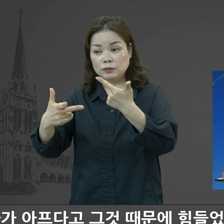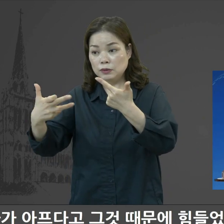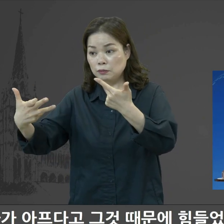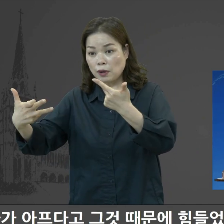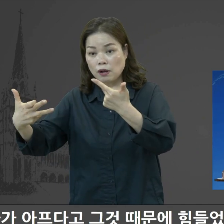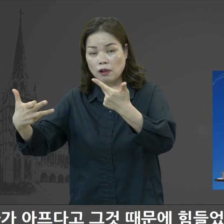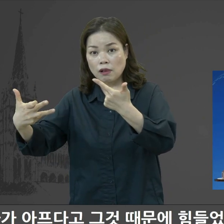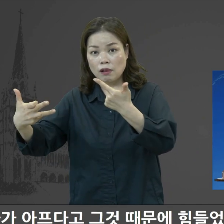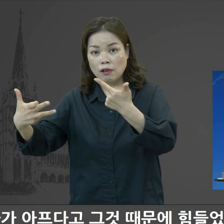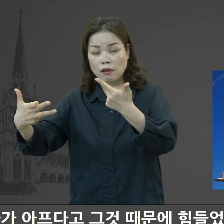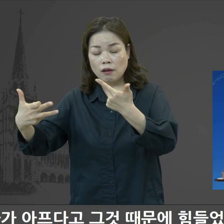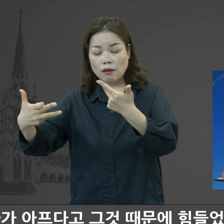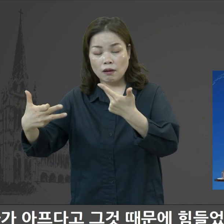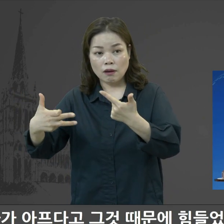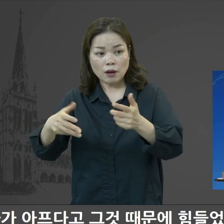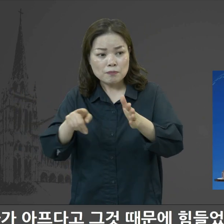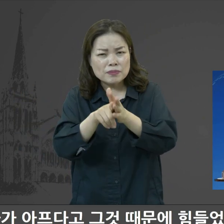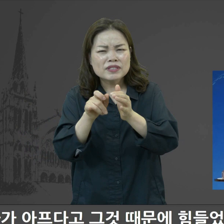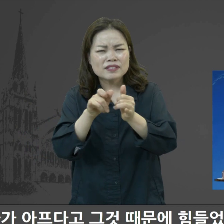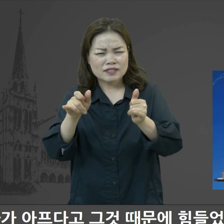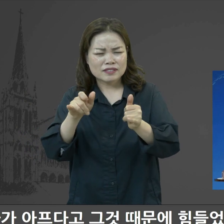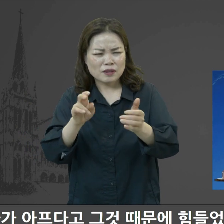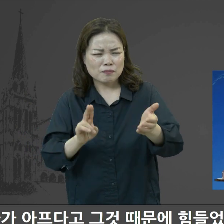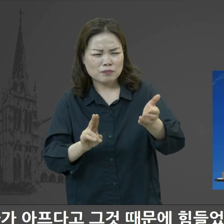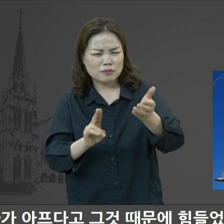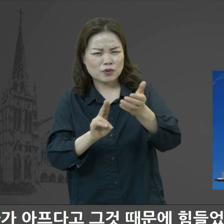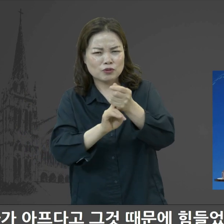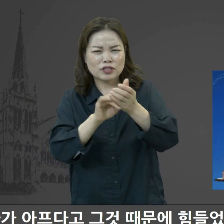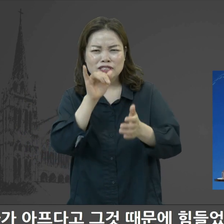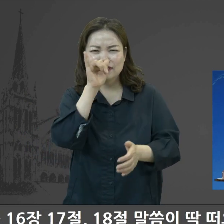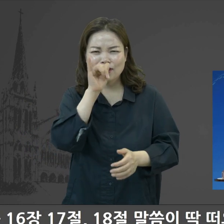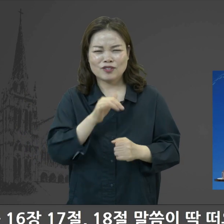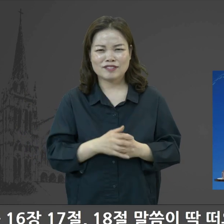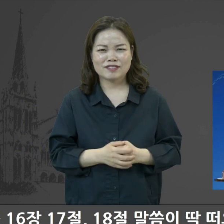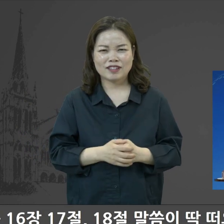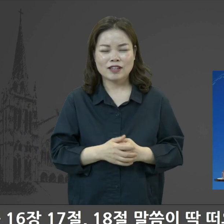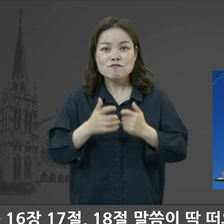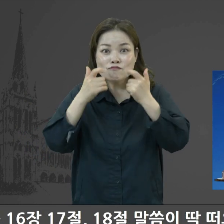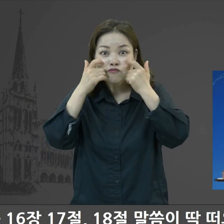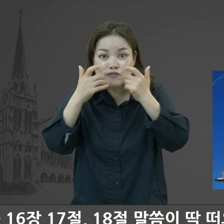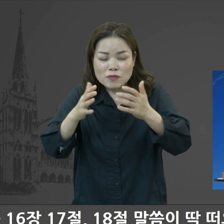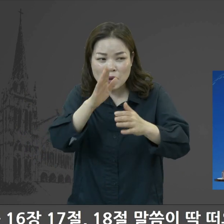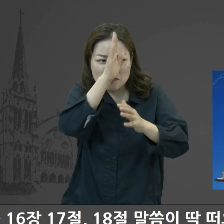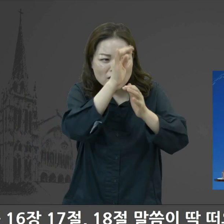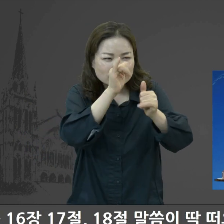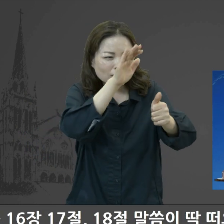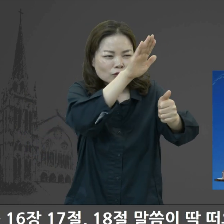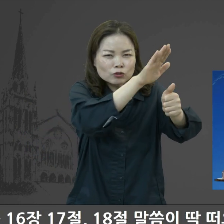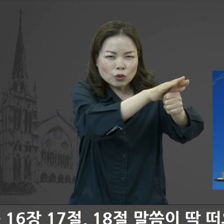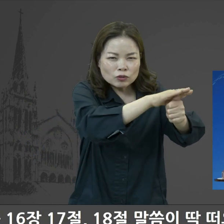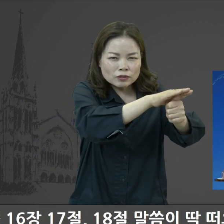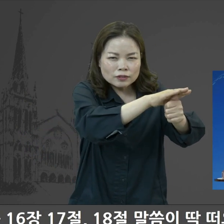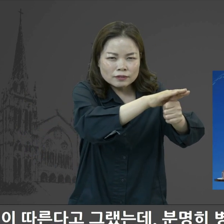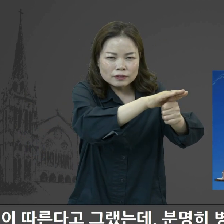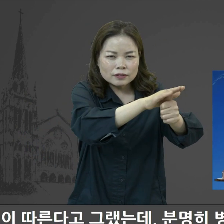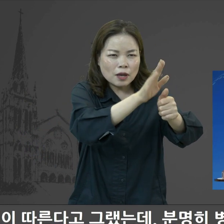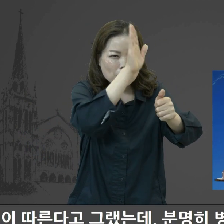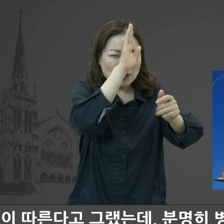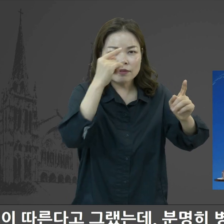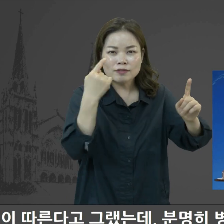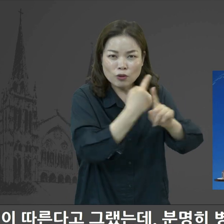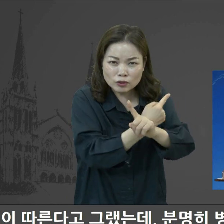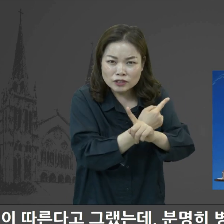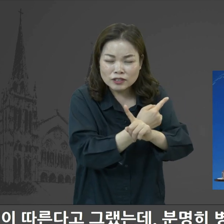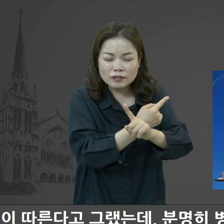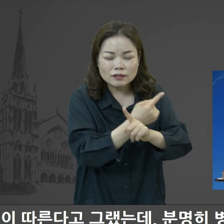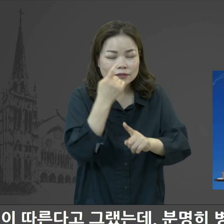딱 떠오르는 거예요. 믿는 자에겐 표적이 따른다 그랬는데 분명히 병든 자에게 손을 얹은 즉 낫는다 그랬는데 이